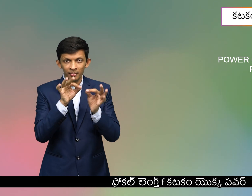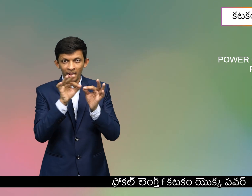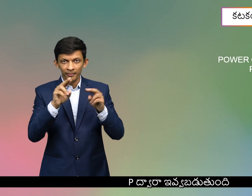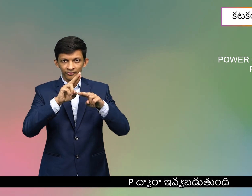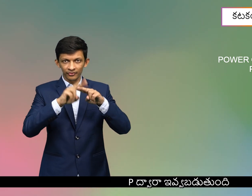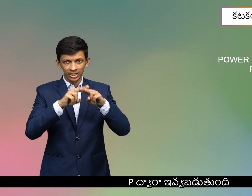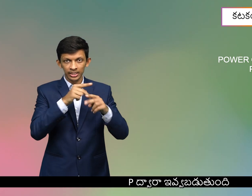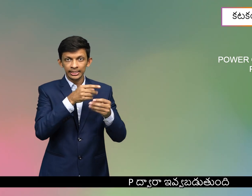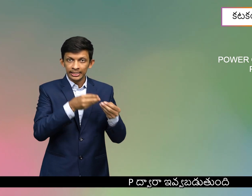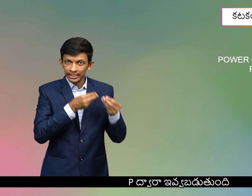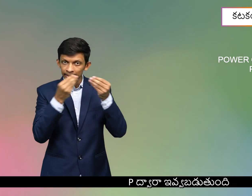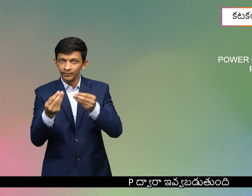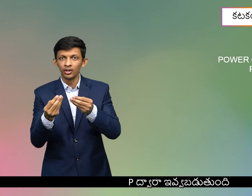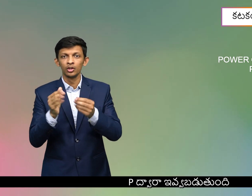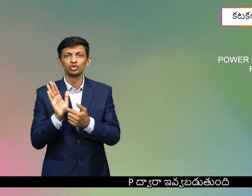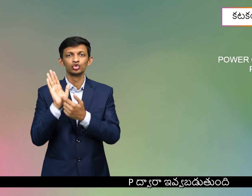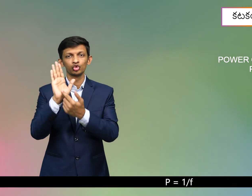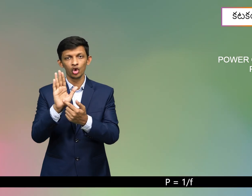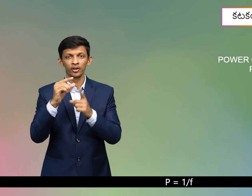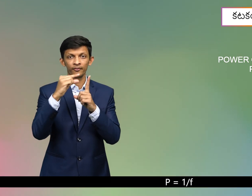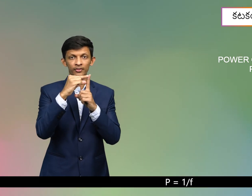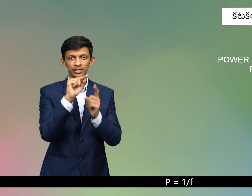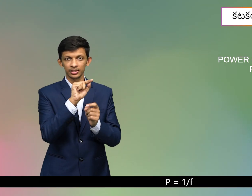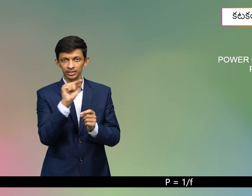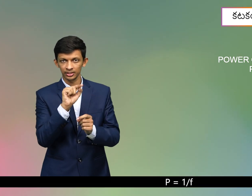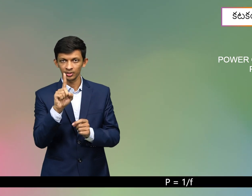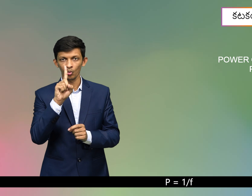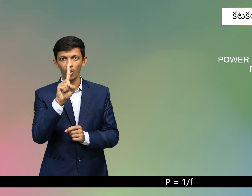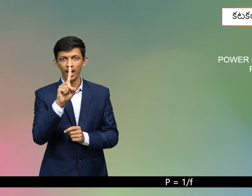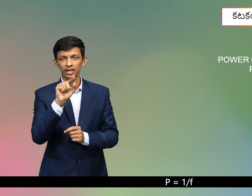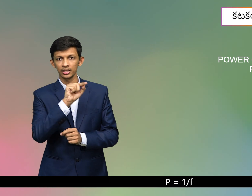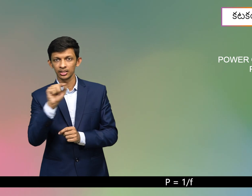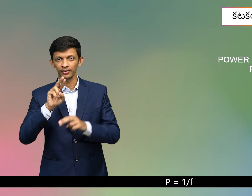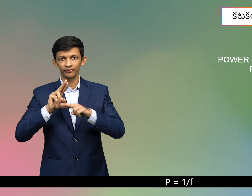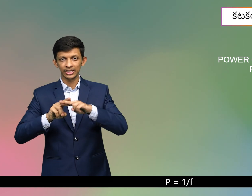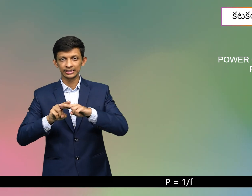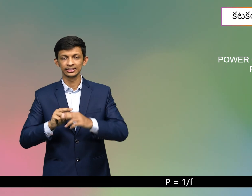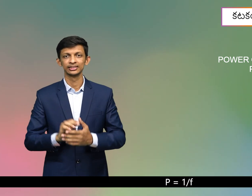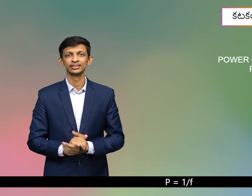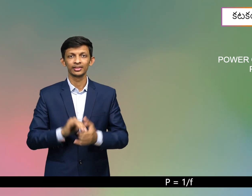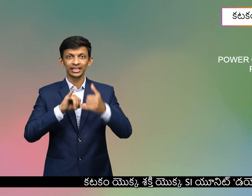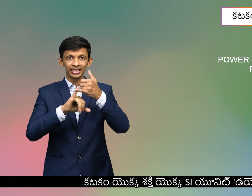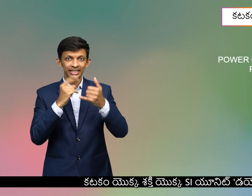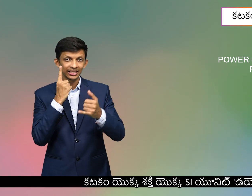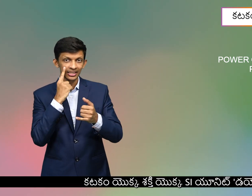యొక్క పవర్ P ద్వారా ఇవ్వబడుతుంది. P 1/f. కటకం యొక్క శక్తి